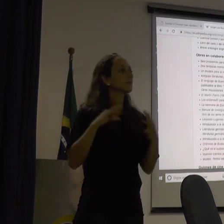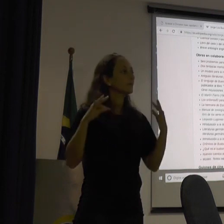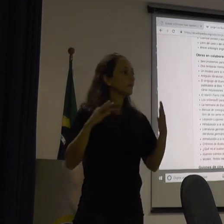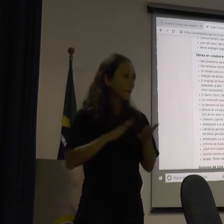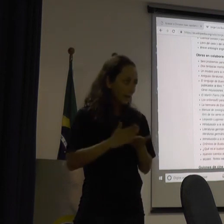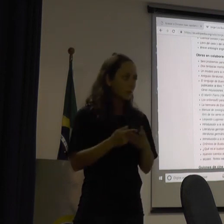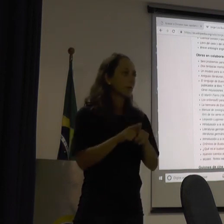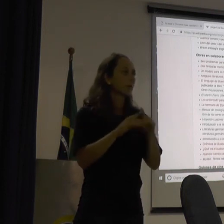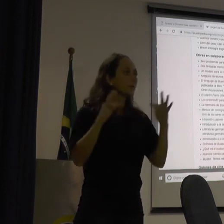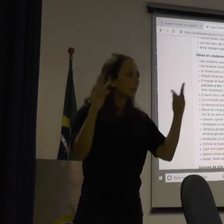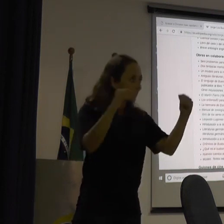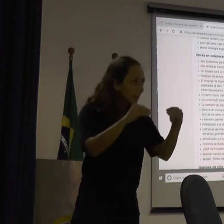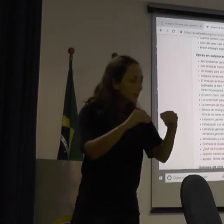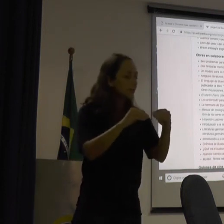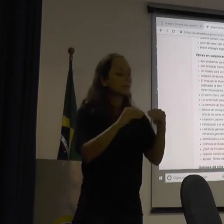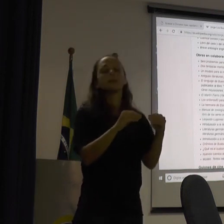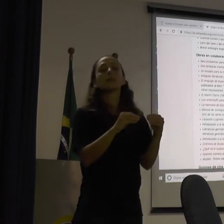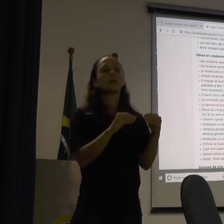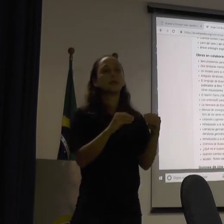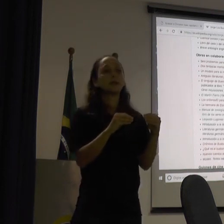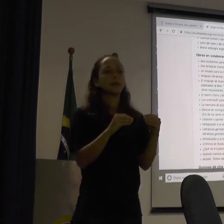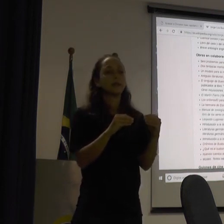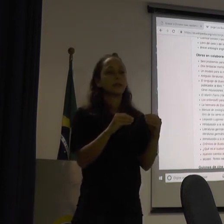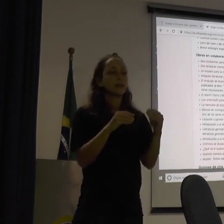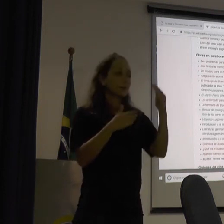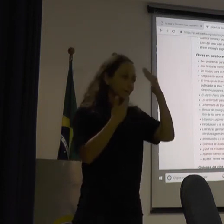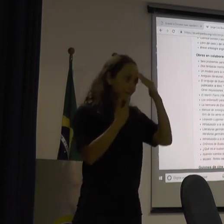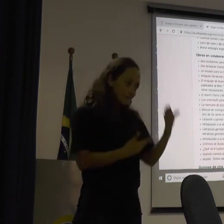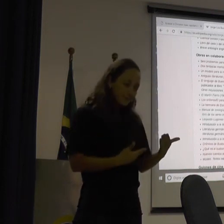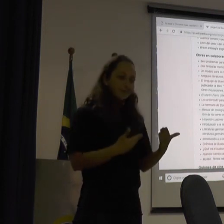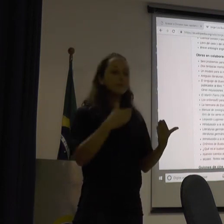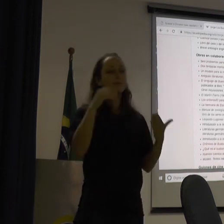mundo e agradeço especialmente ao professor